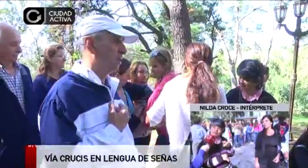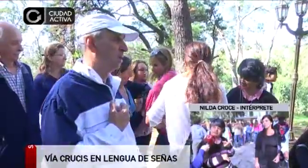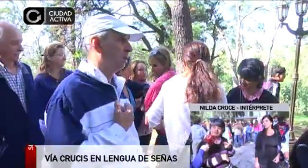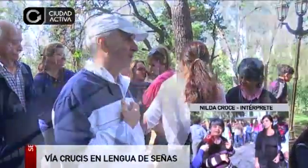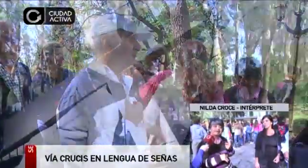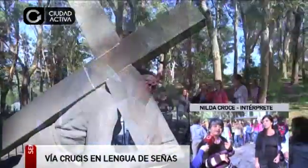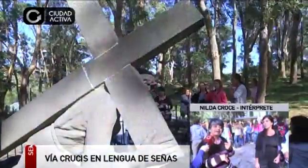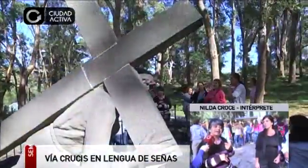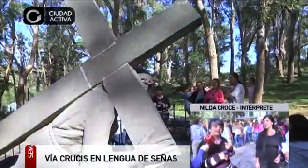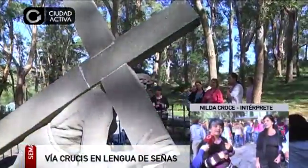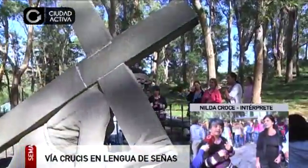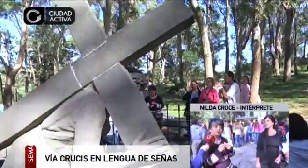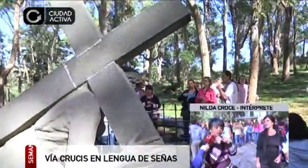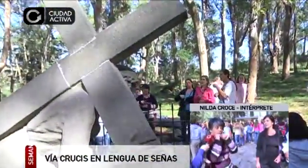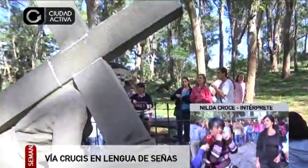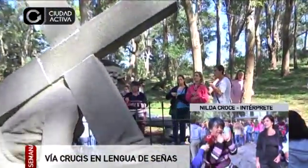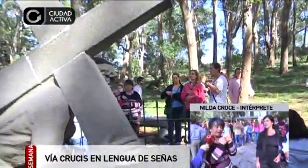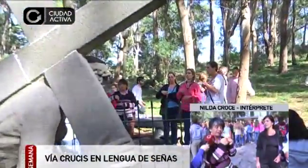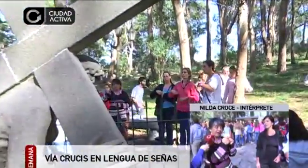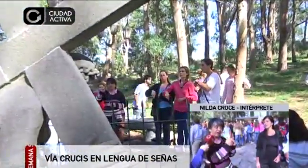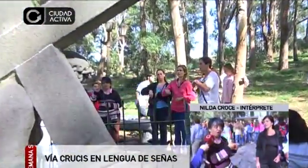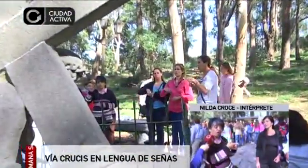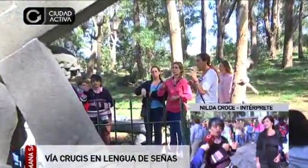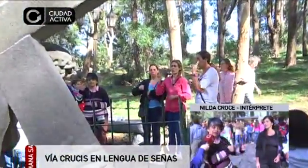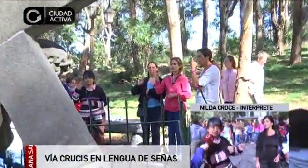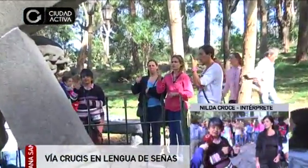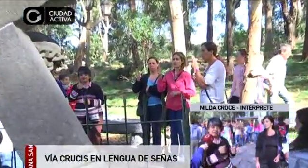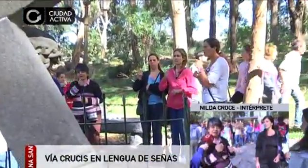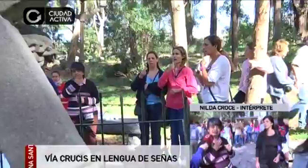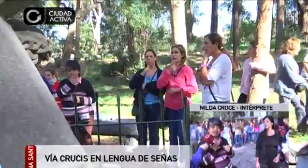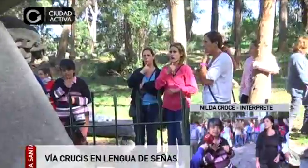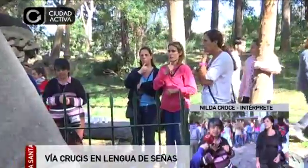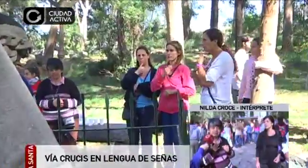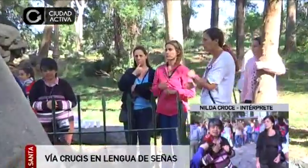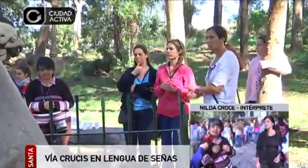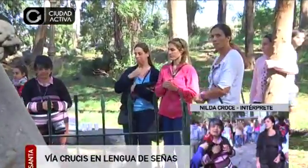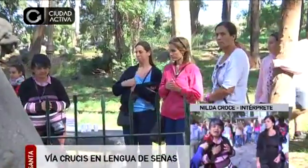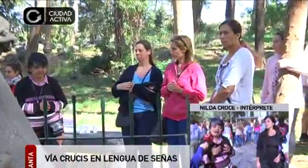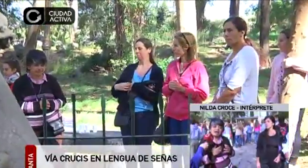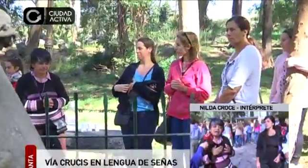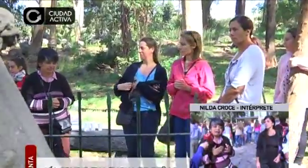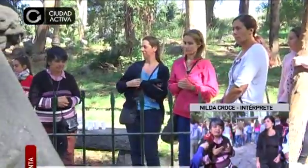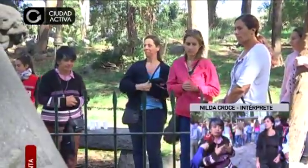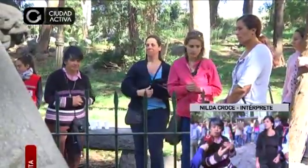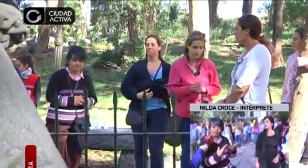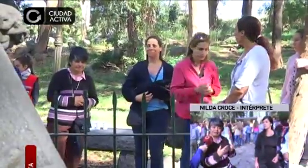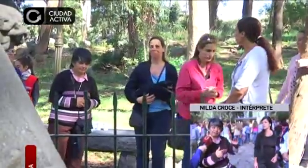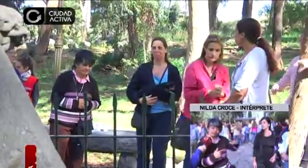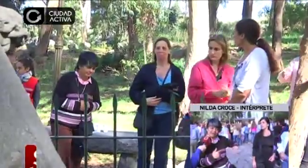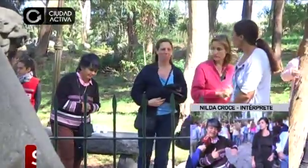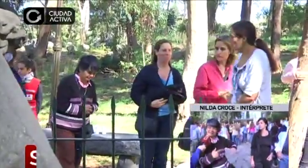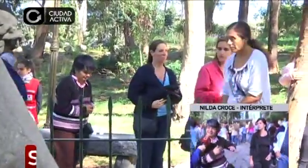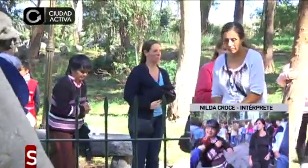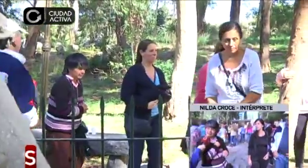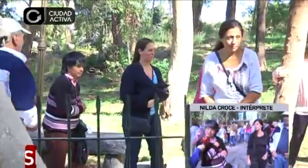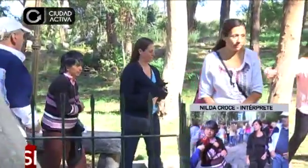sordo. Y nos invitaron a Jorge y a mí a compartir